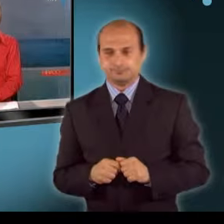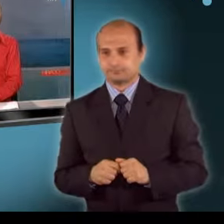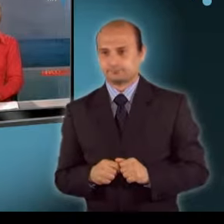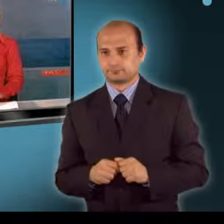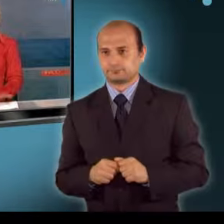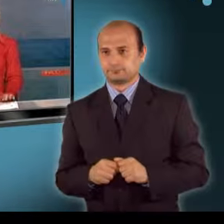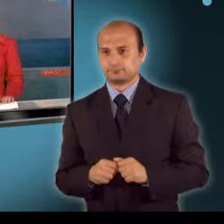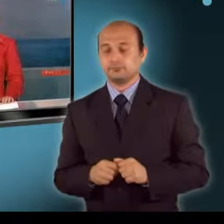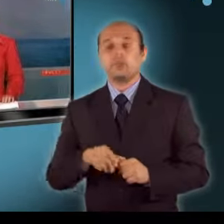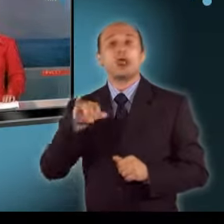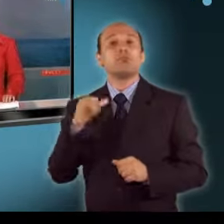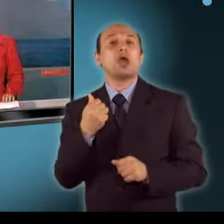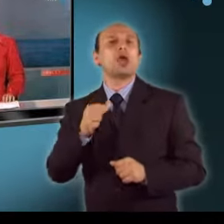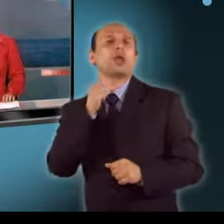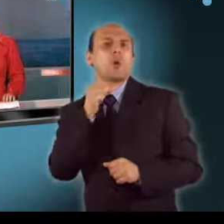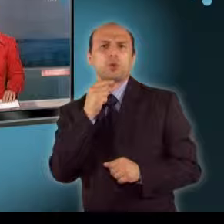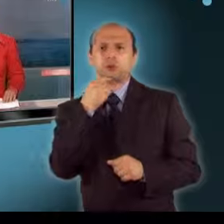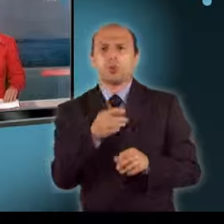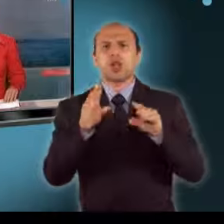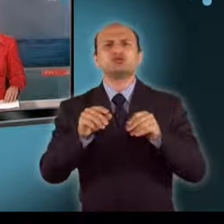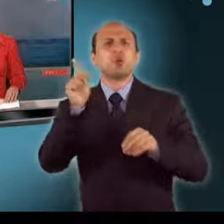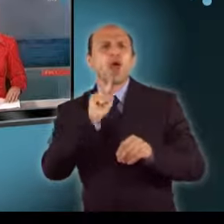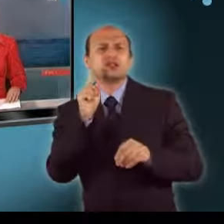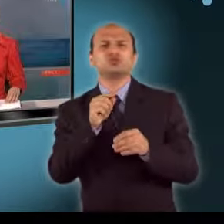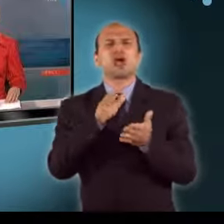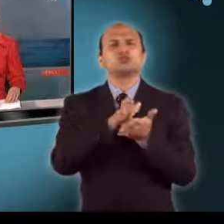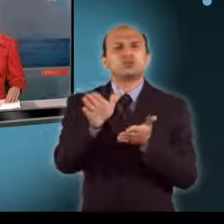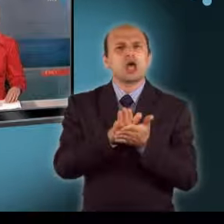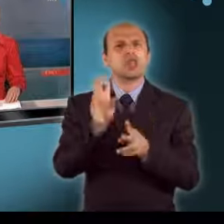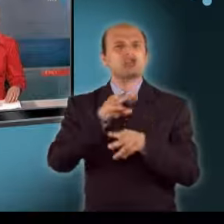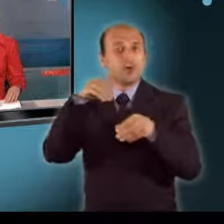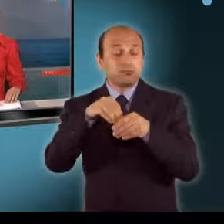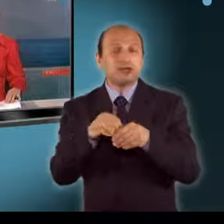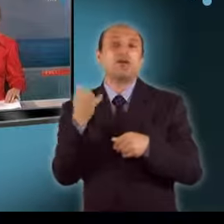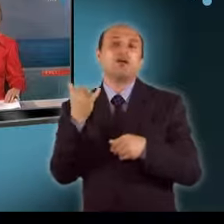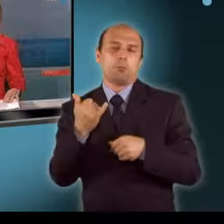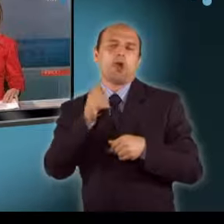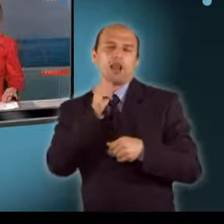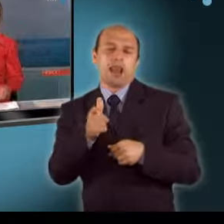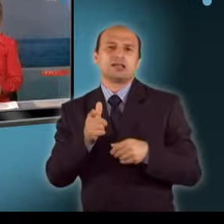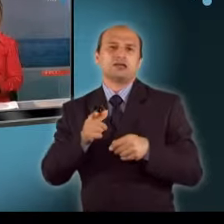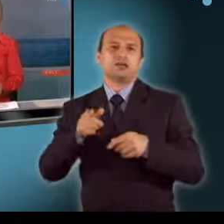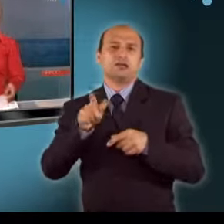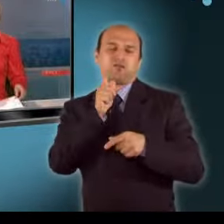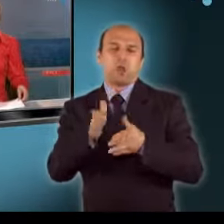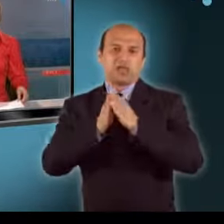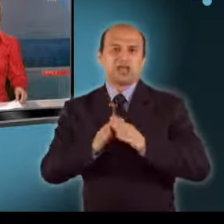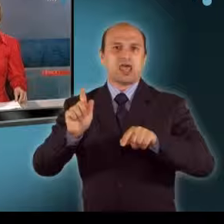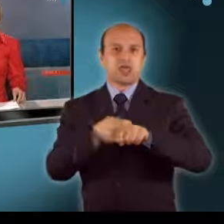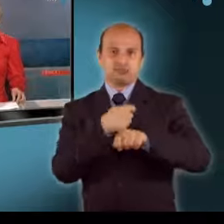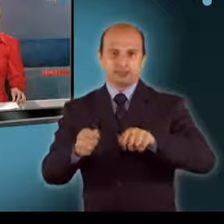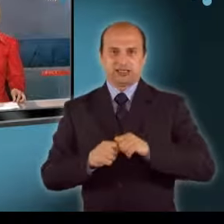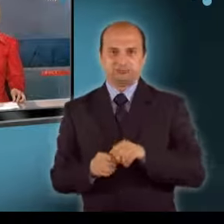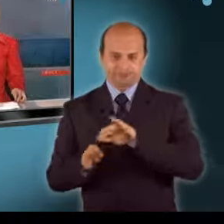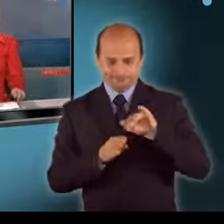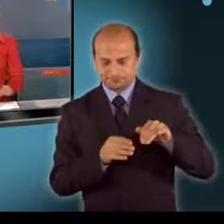Bajnai Gordon korábban azt mondta, számos hazugság és csúsztatás hangzott el az ügyben, amelyek miatt helyesbítést kér. Rendkívüli ülést